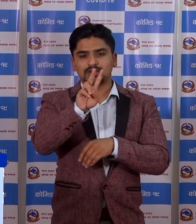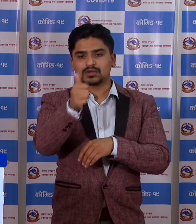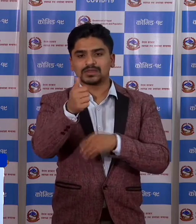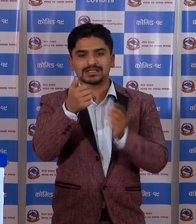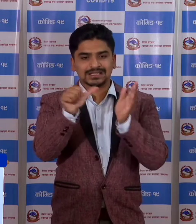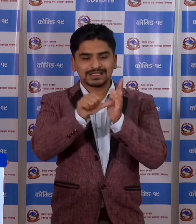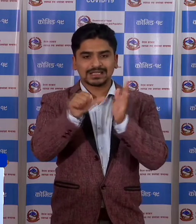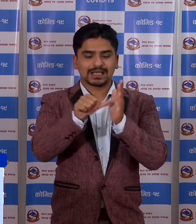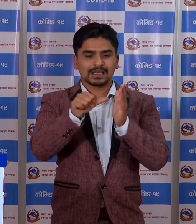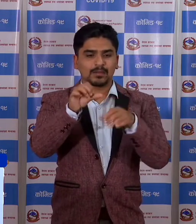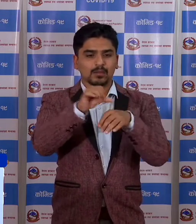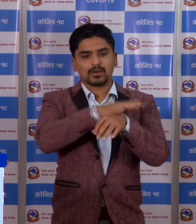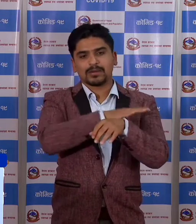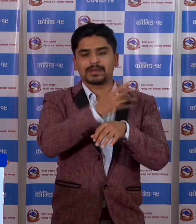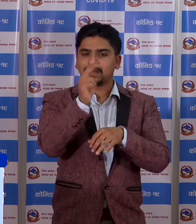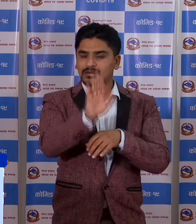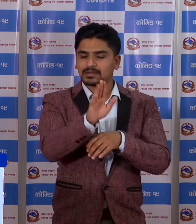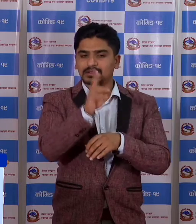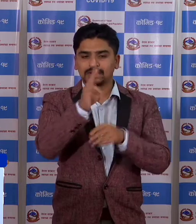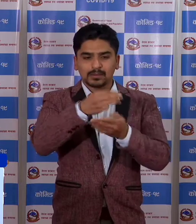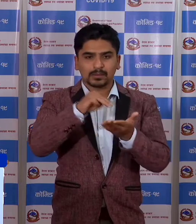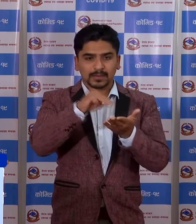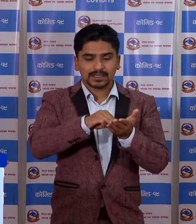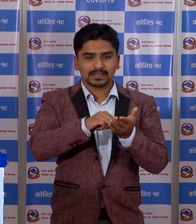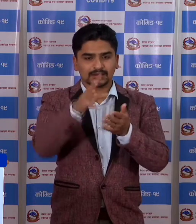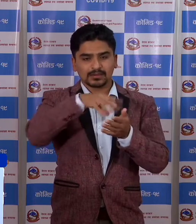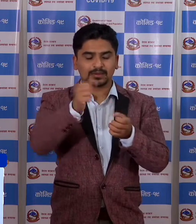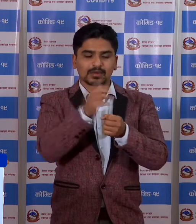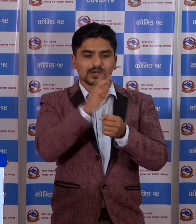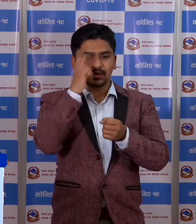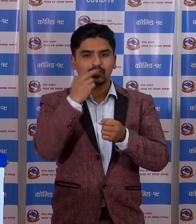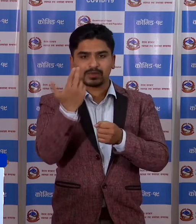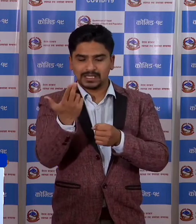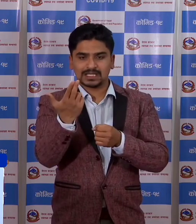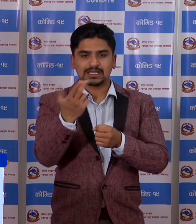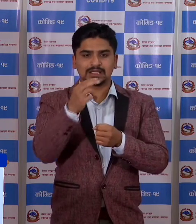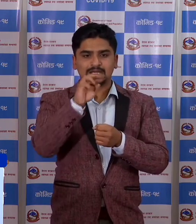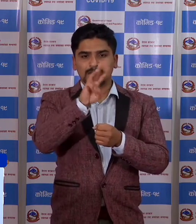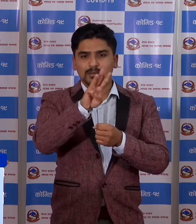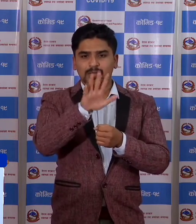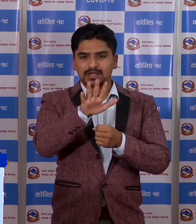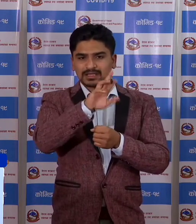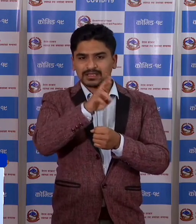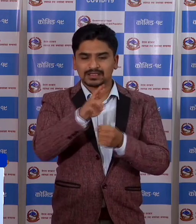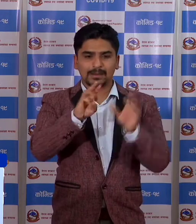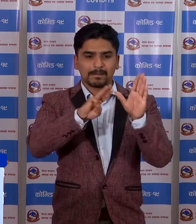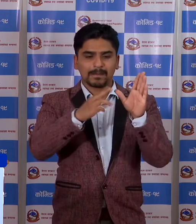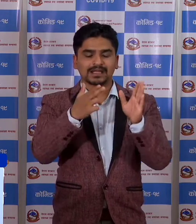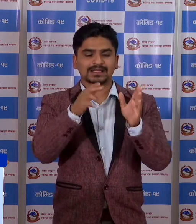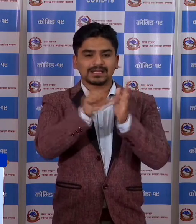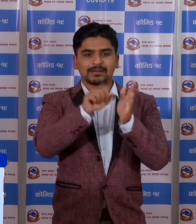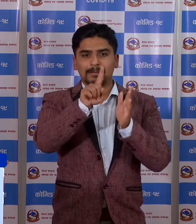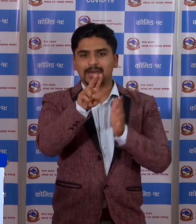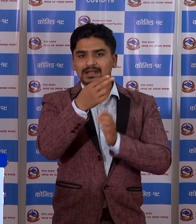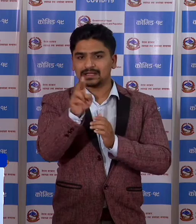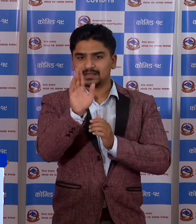जिल्लाहरू एफेक्टेड भएका छन्। त्यसमध्ये सबभन्दा धेरै रूपन्देही जिल्लामा 35 र म्याग्दी जिल्लामा 12 जना